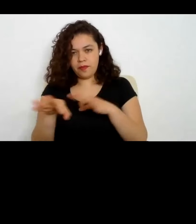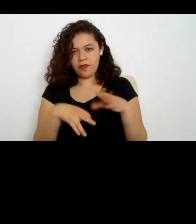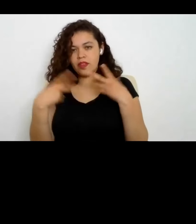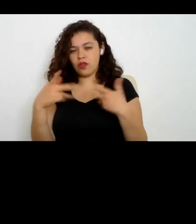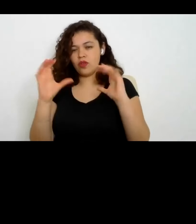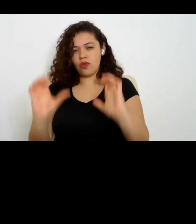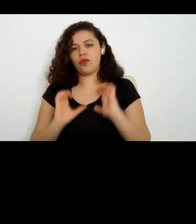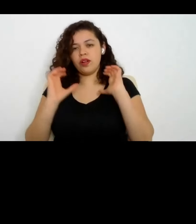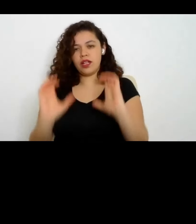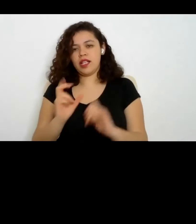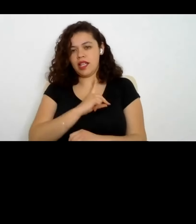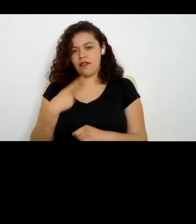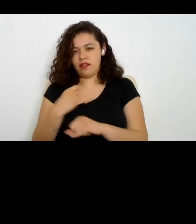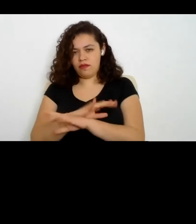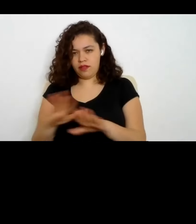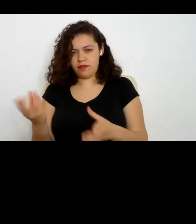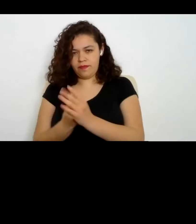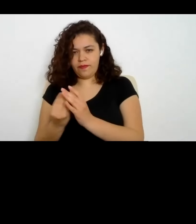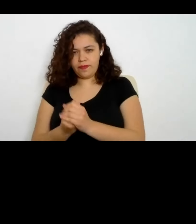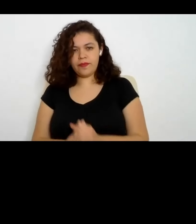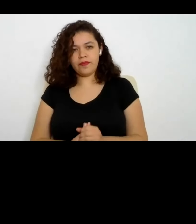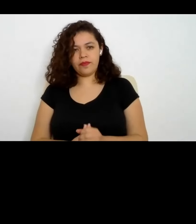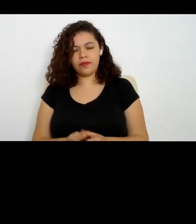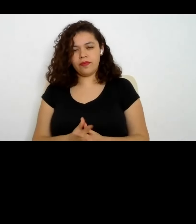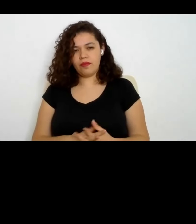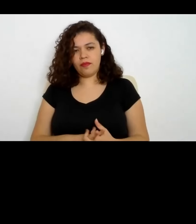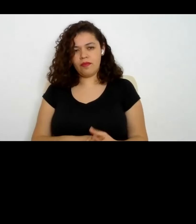de los datos personales, ¿no?